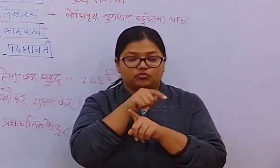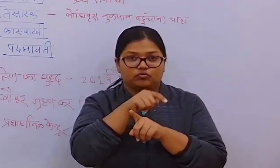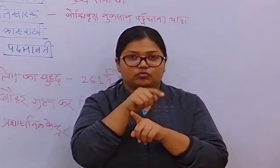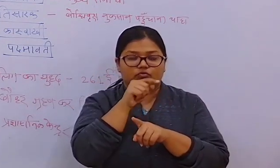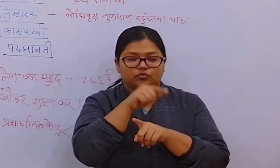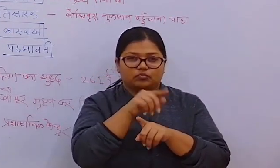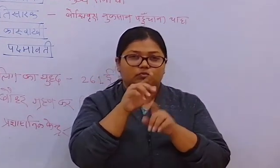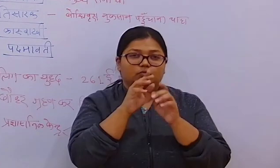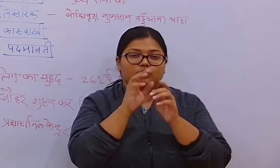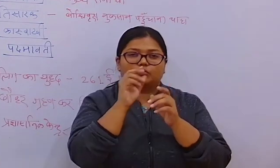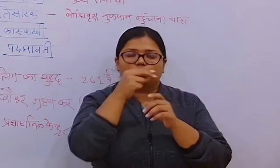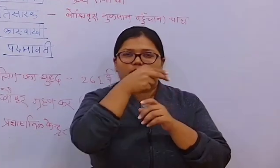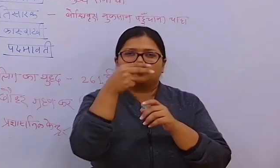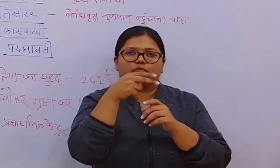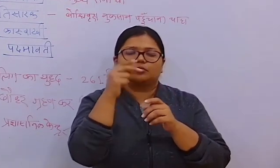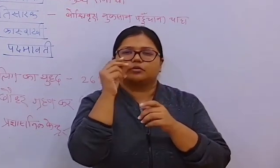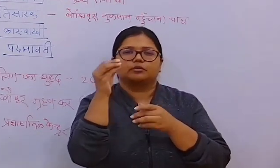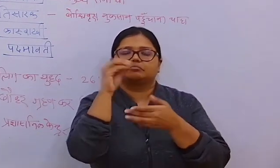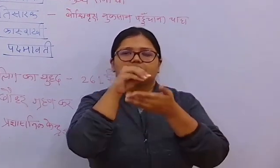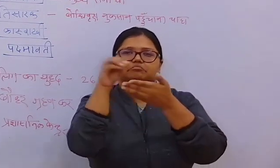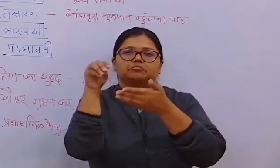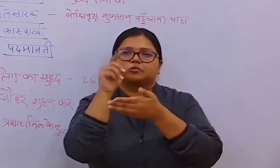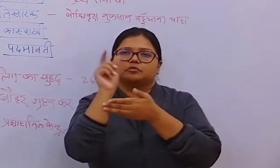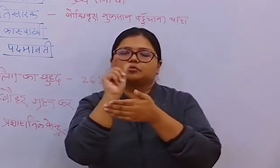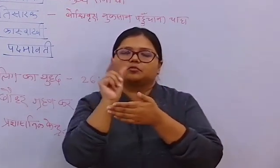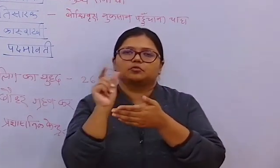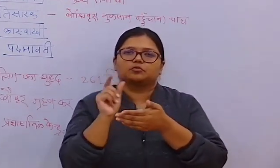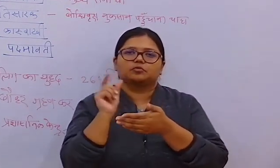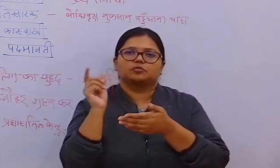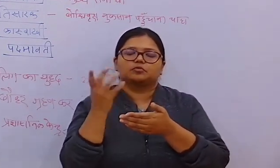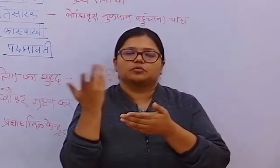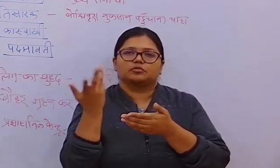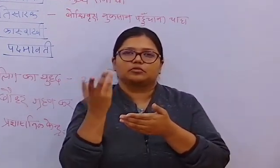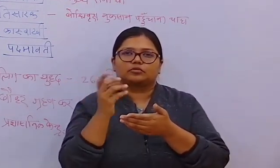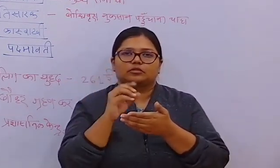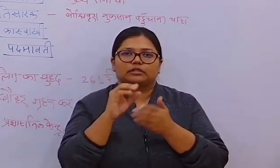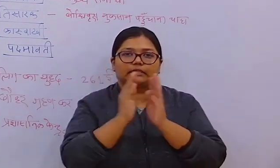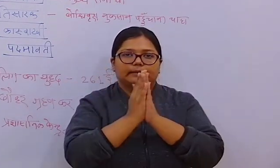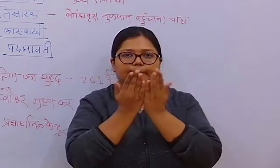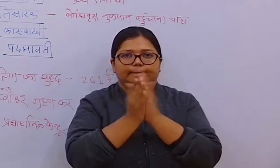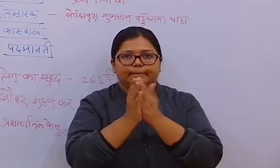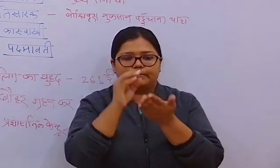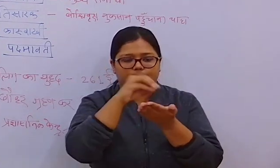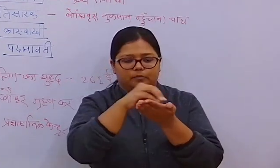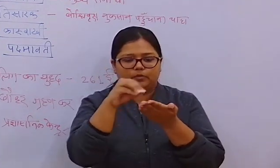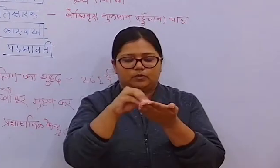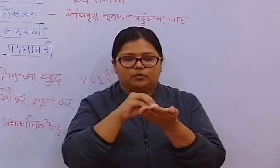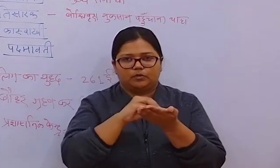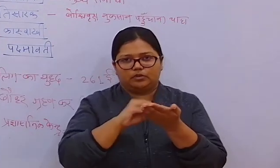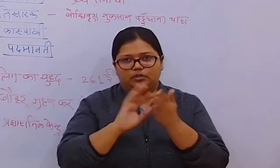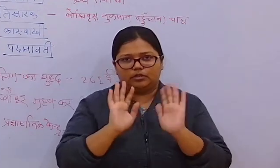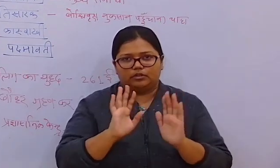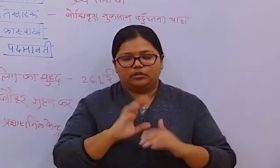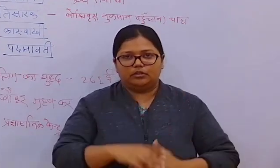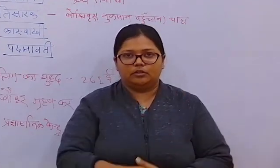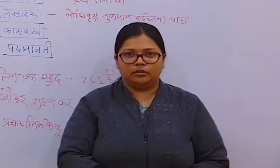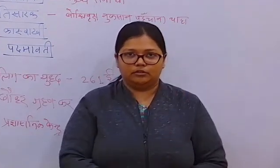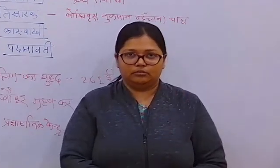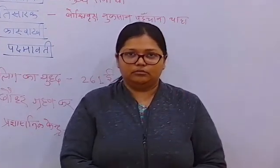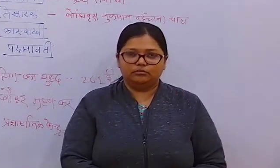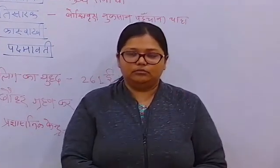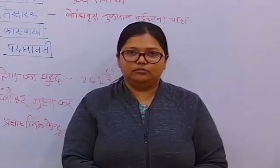हमें क्या मिलता है? अशोक नाम का प्रयोग मिलता है। उसके बाद मगध का राजा, अशोक